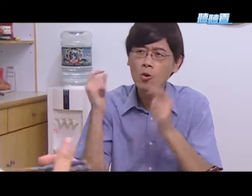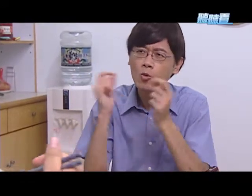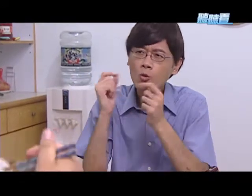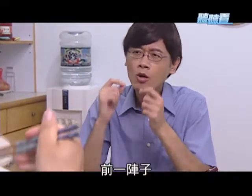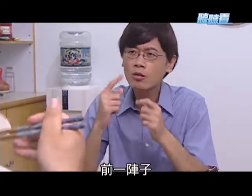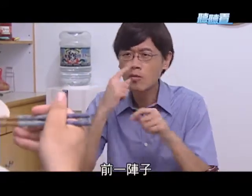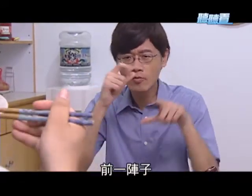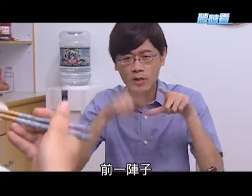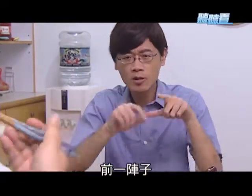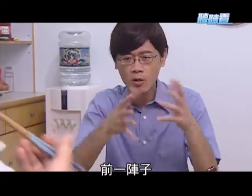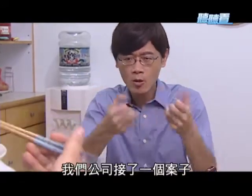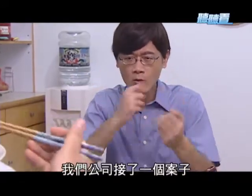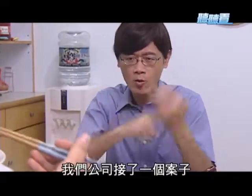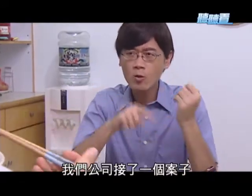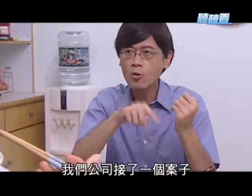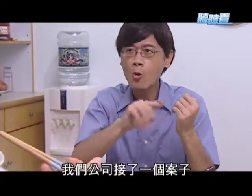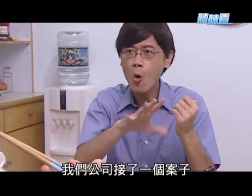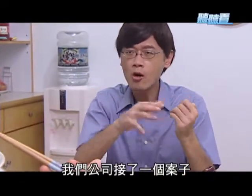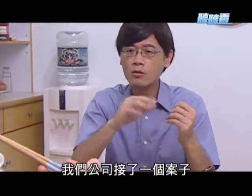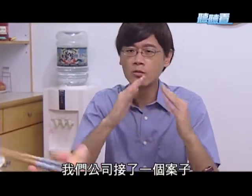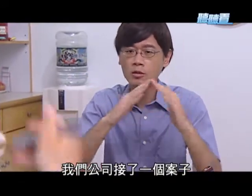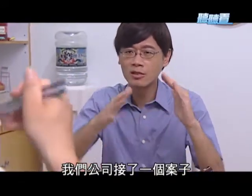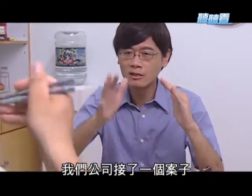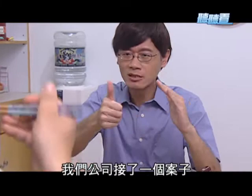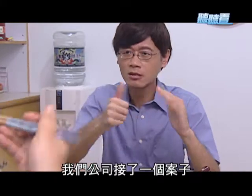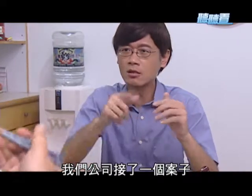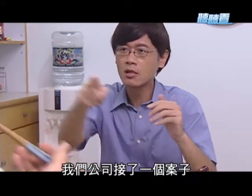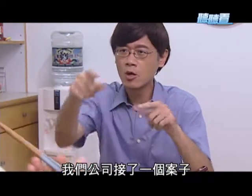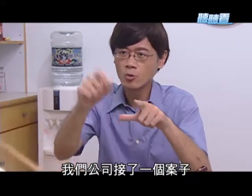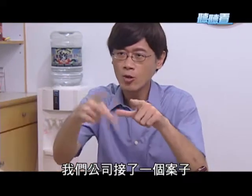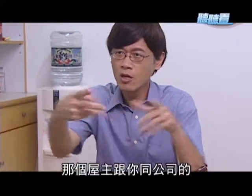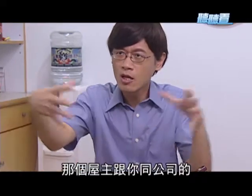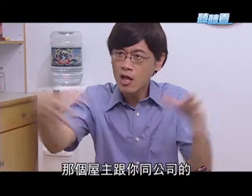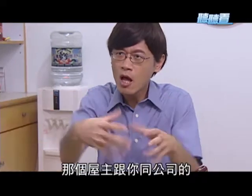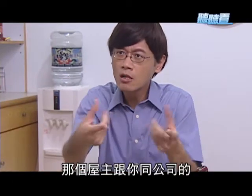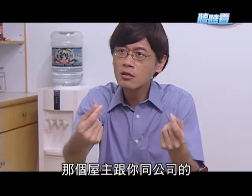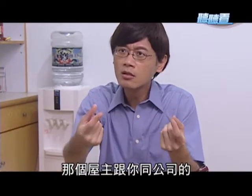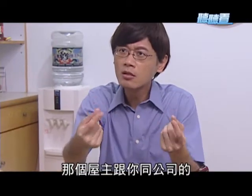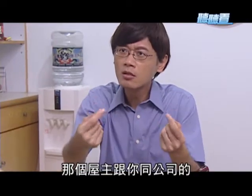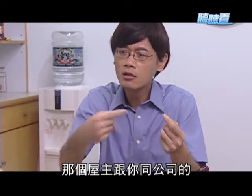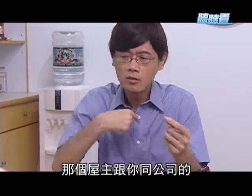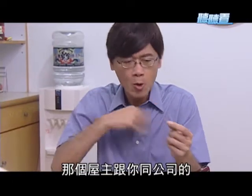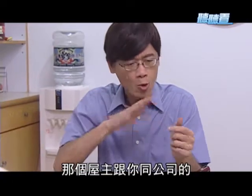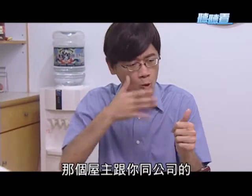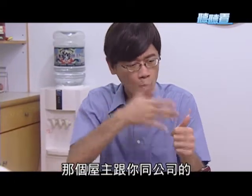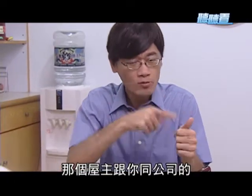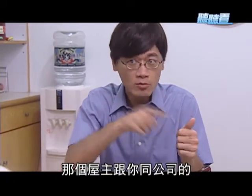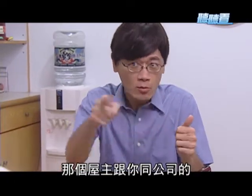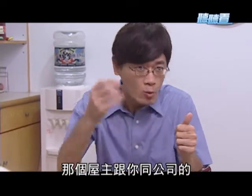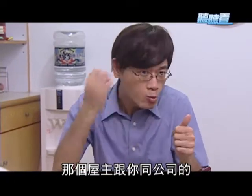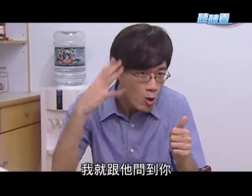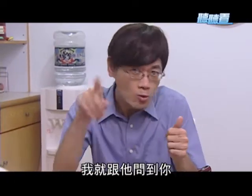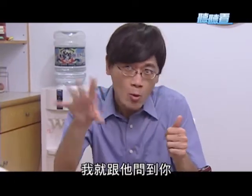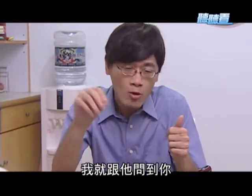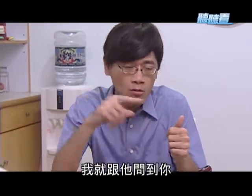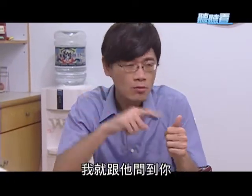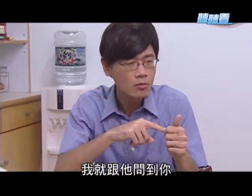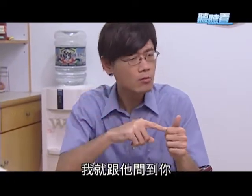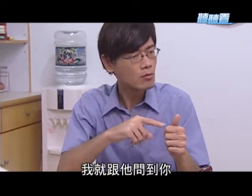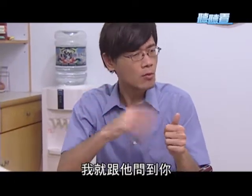前一阵子啊，我们公司接了一个案子，那个屋主呢跟你同公司的，我就跟他问到你啊，